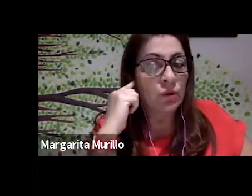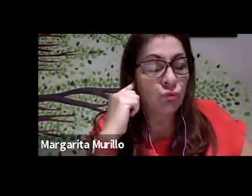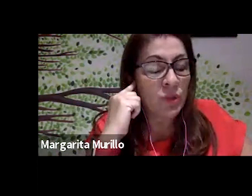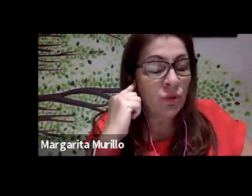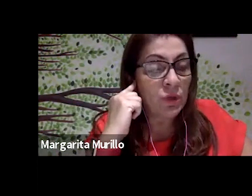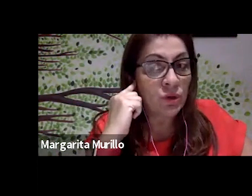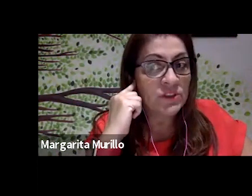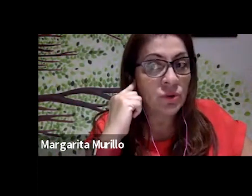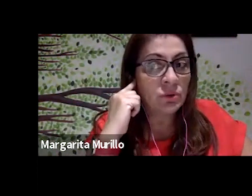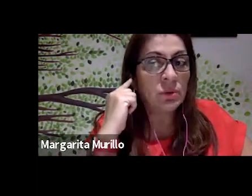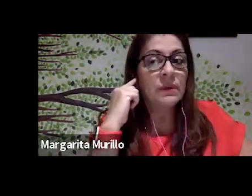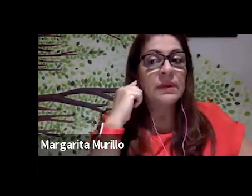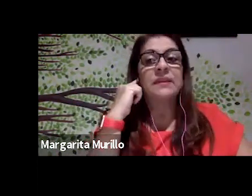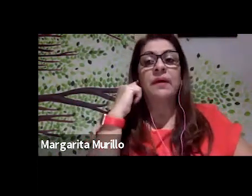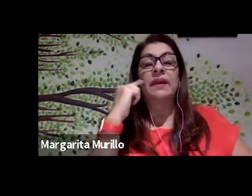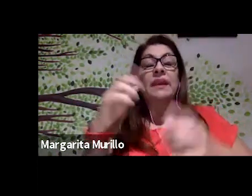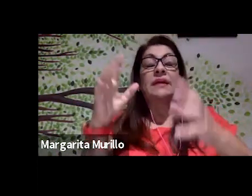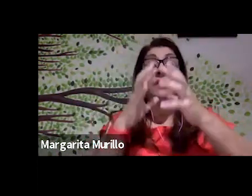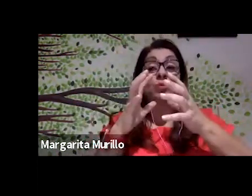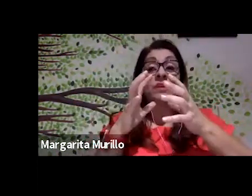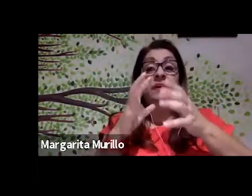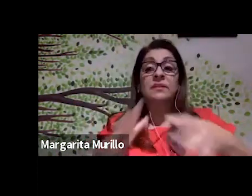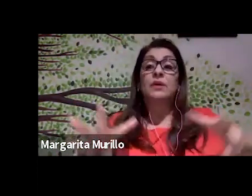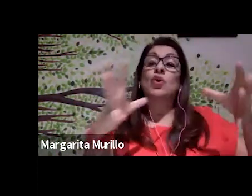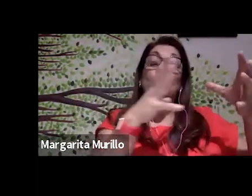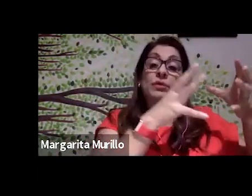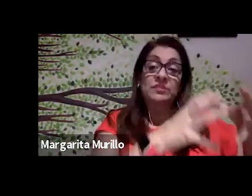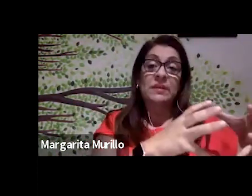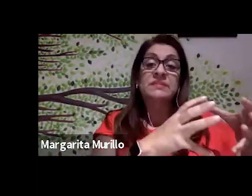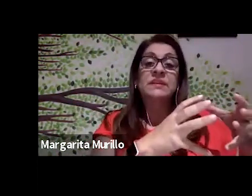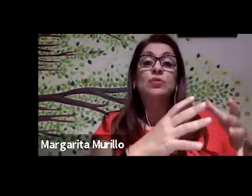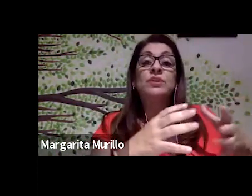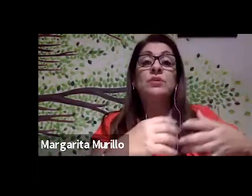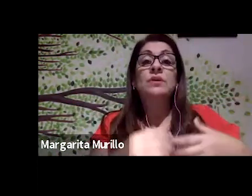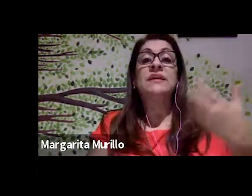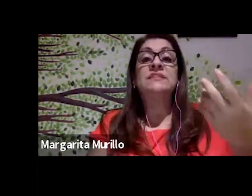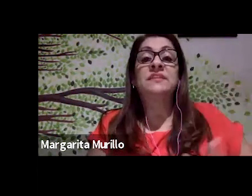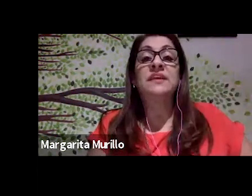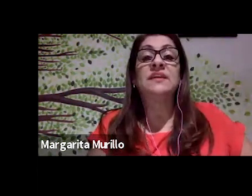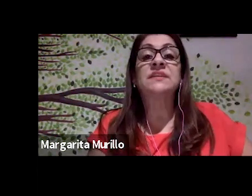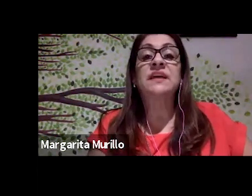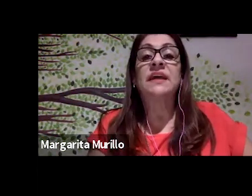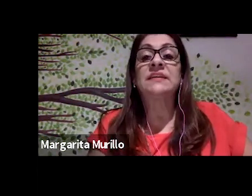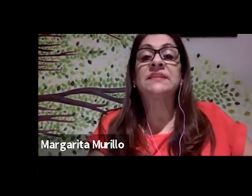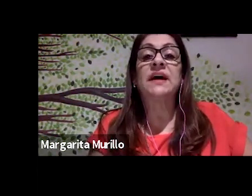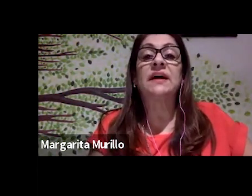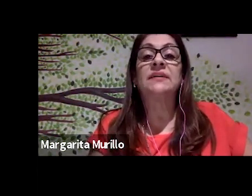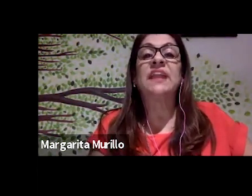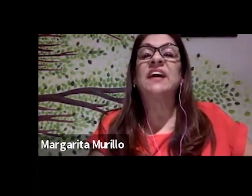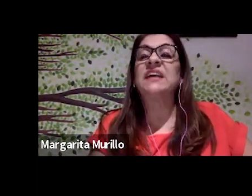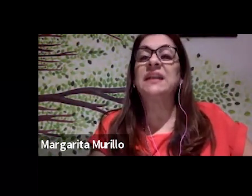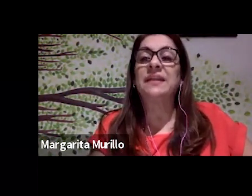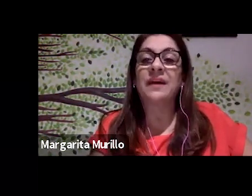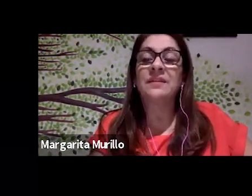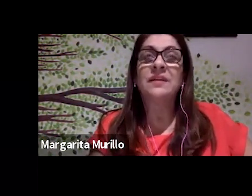el ruido del corazón que te va a dar la seguridad como cuando estabas en el útero y sentías esa